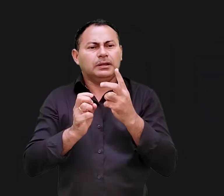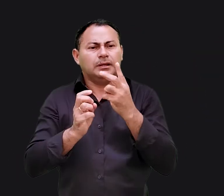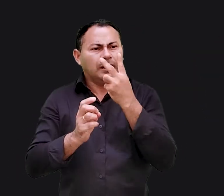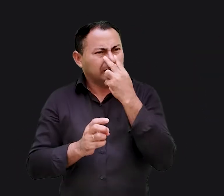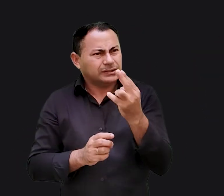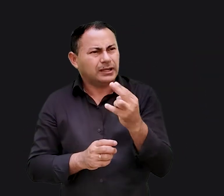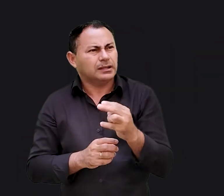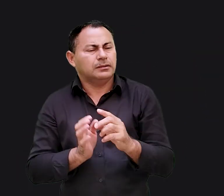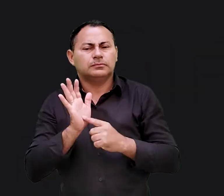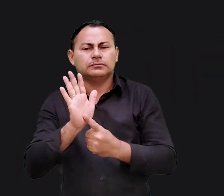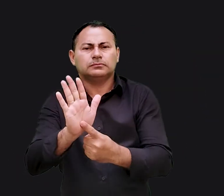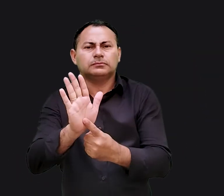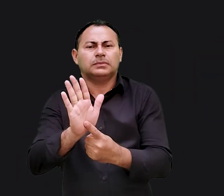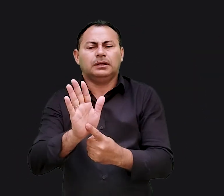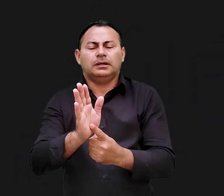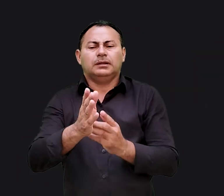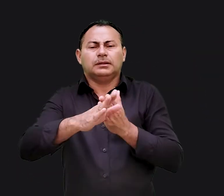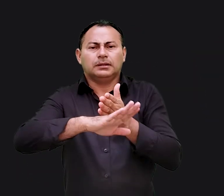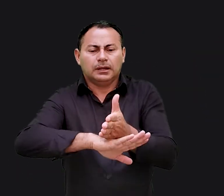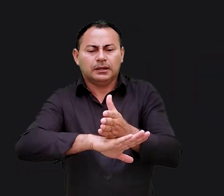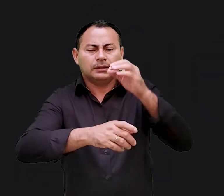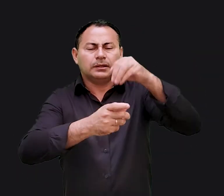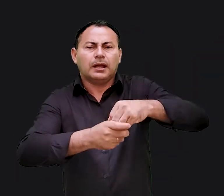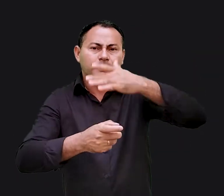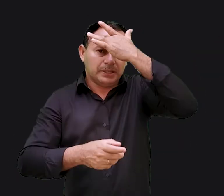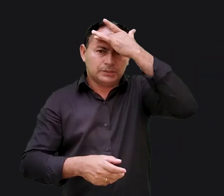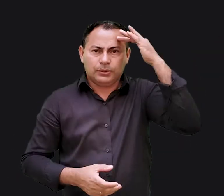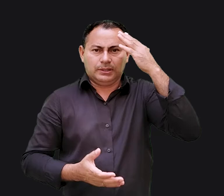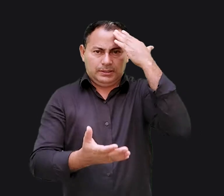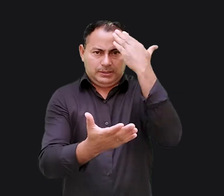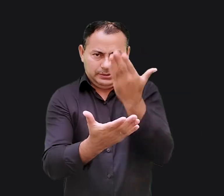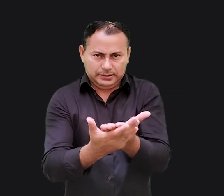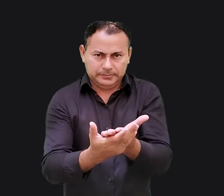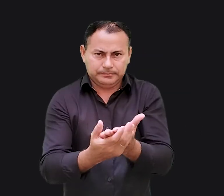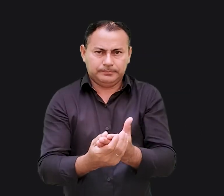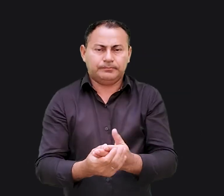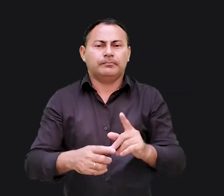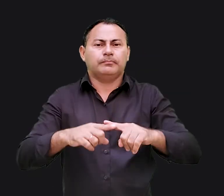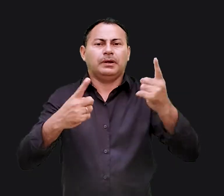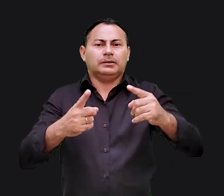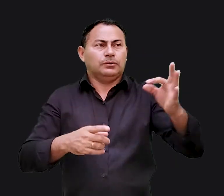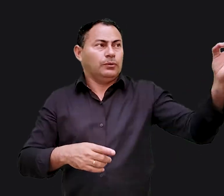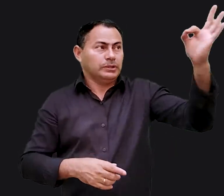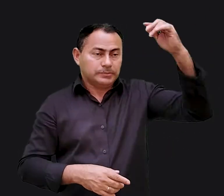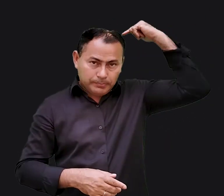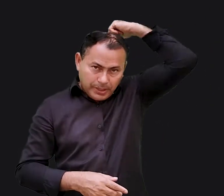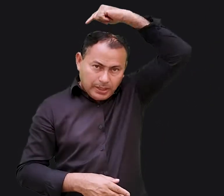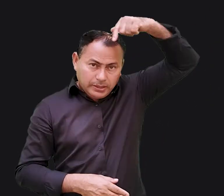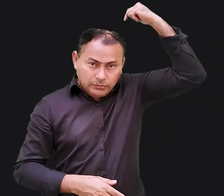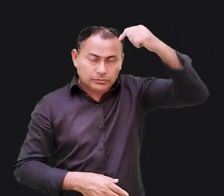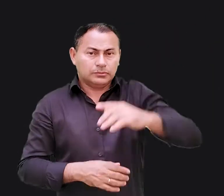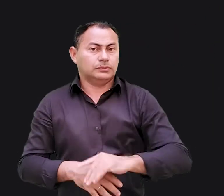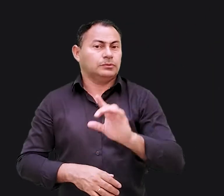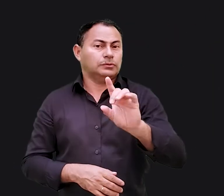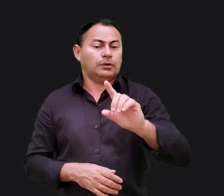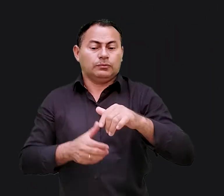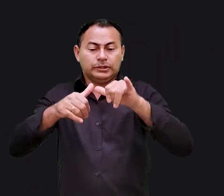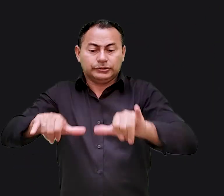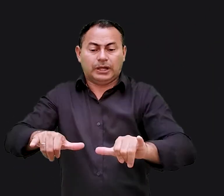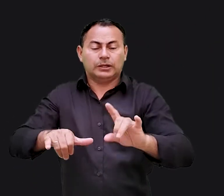até achar que ele se restringe a vir habitar naqueles que creem nele. Entretanto, o Espírito Santo não está só em